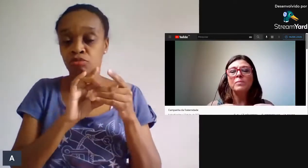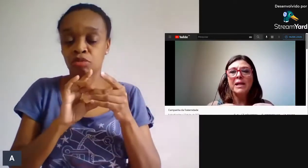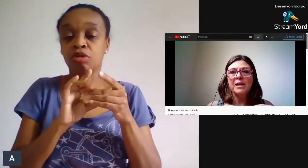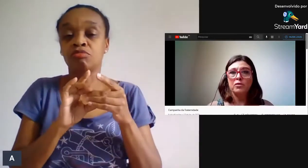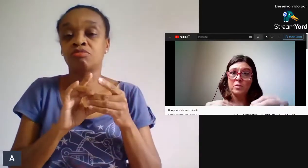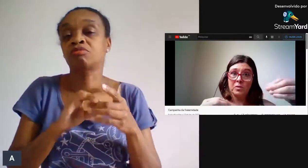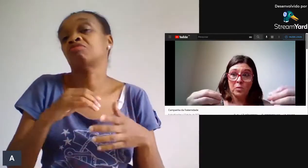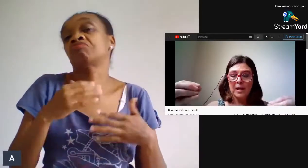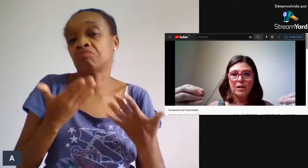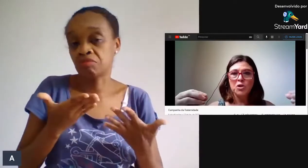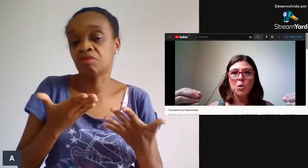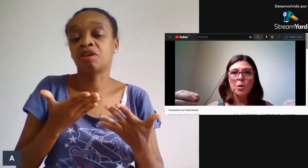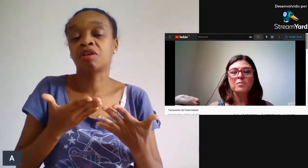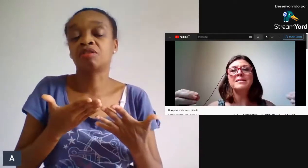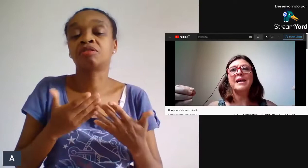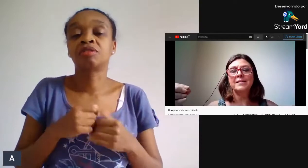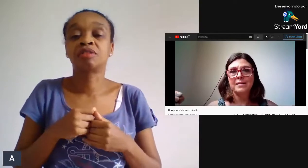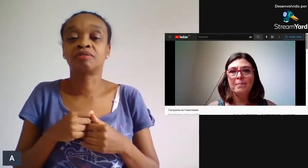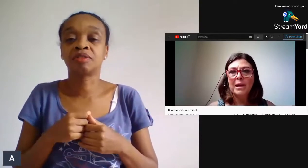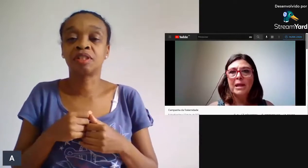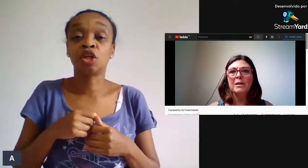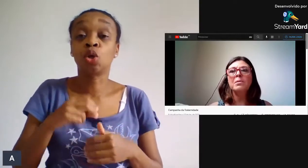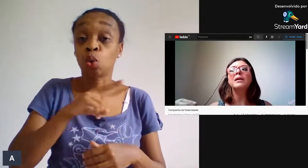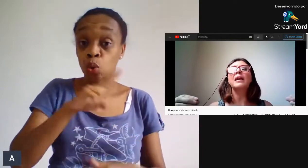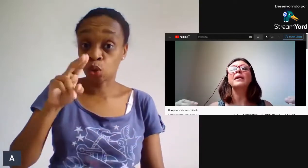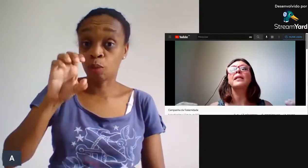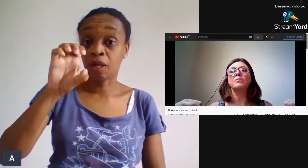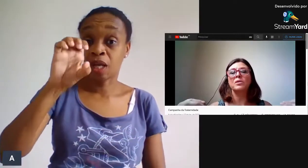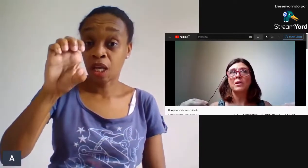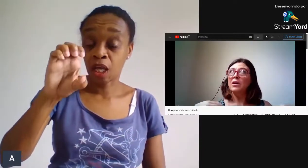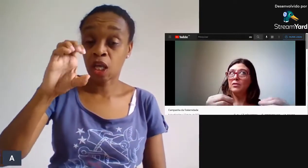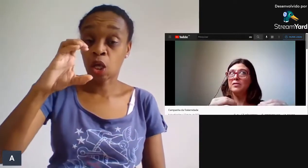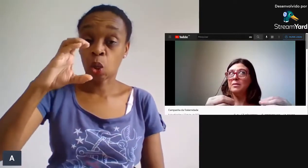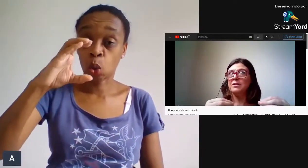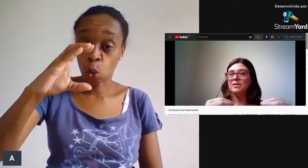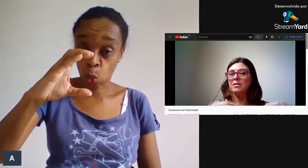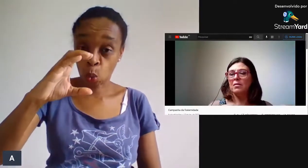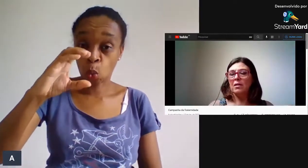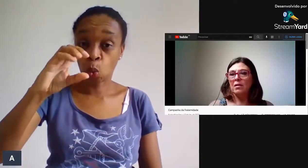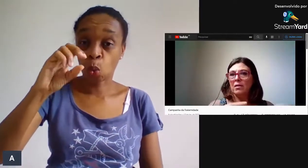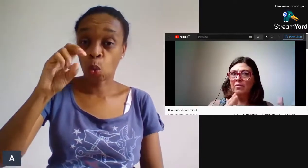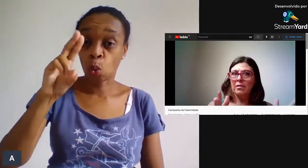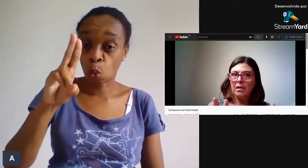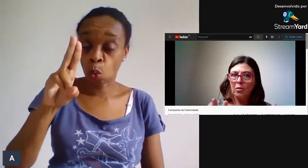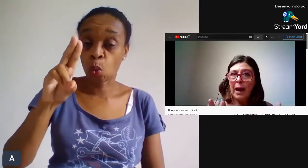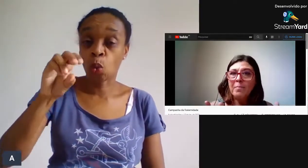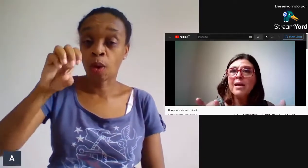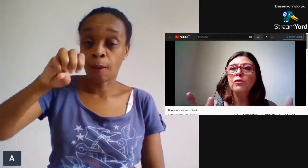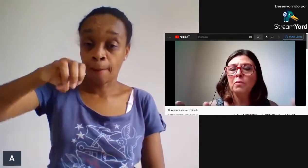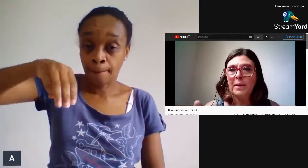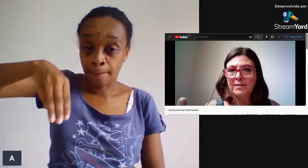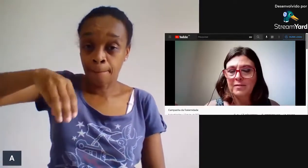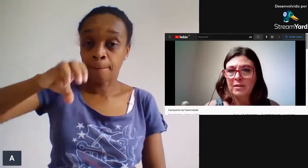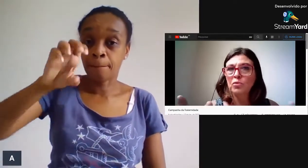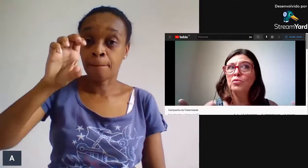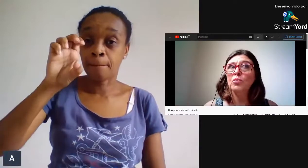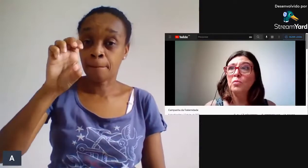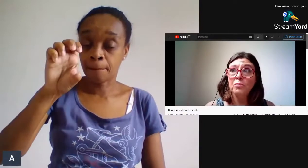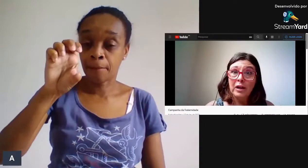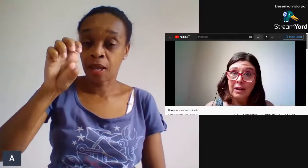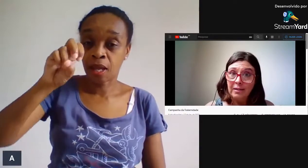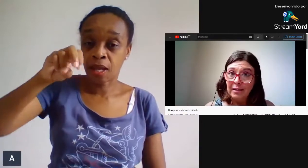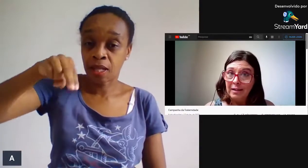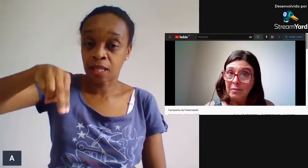faz o ecumenismo. São religiões baseadas na Bíblia, né? Nós temos assim caminhos